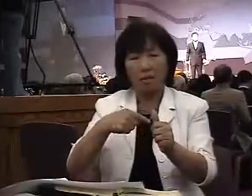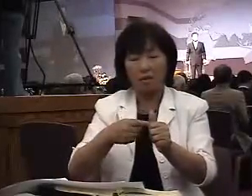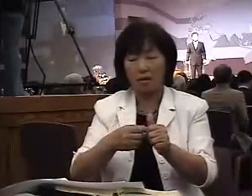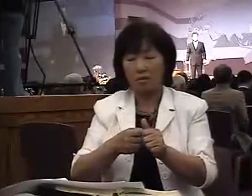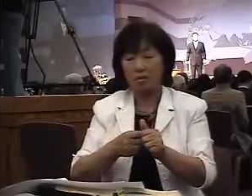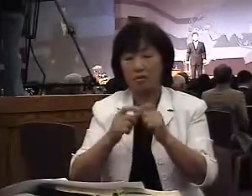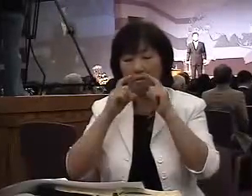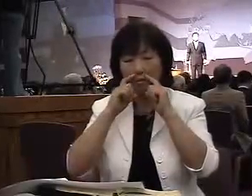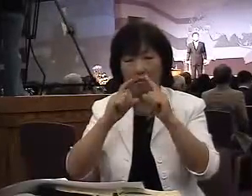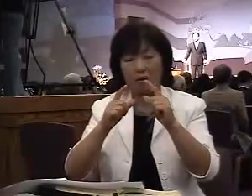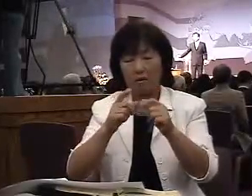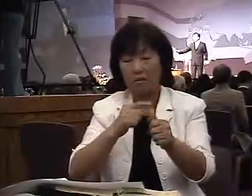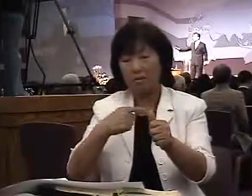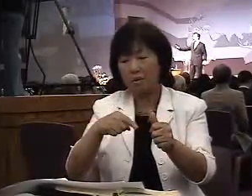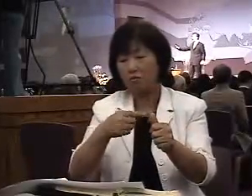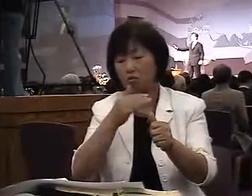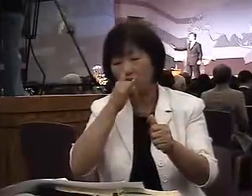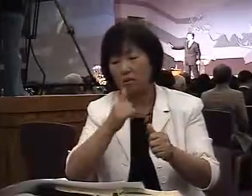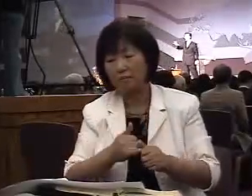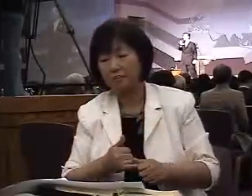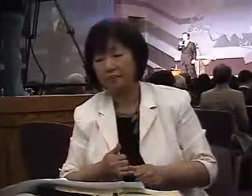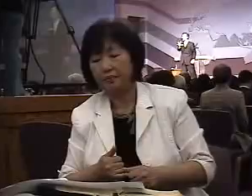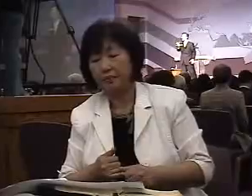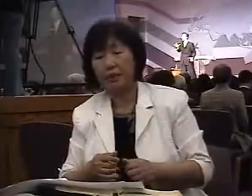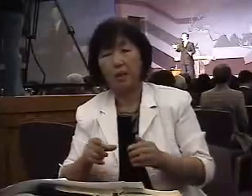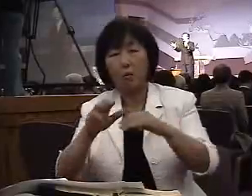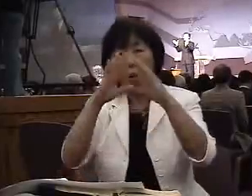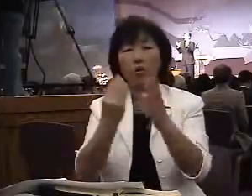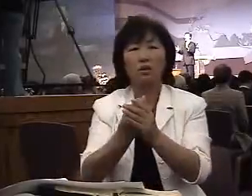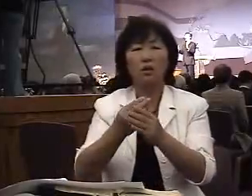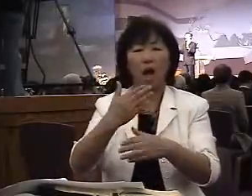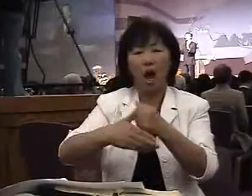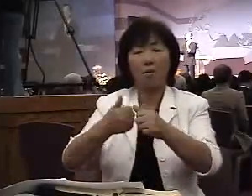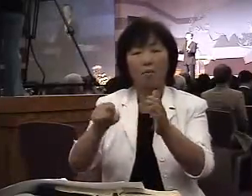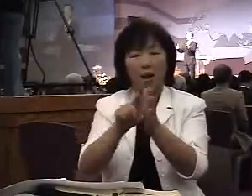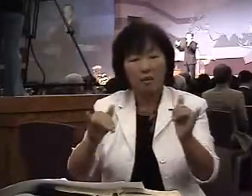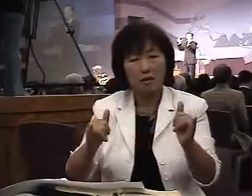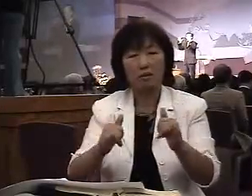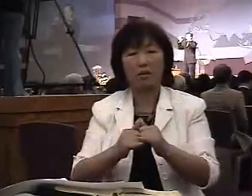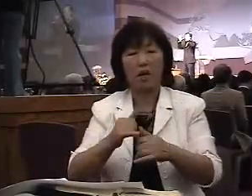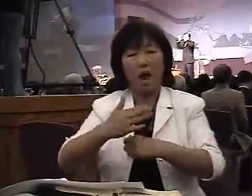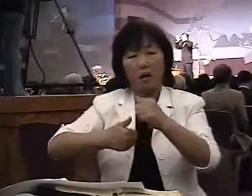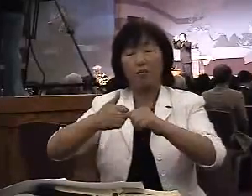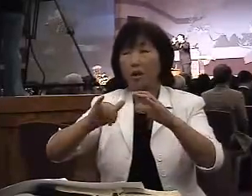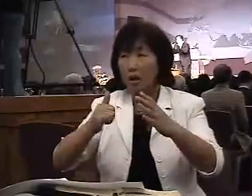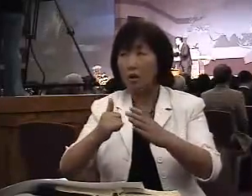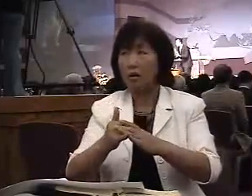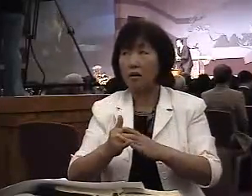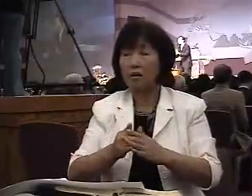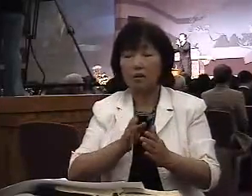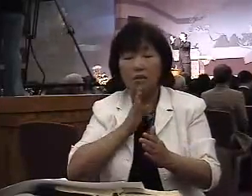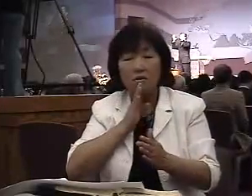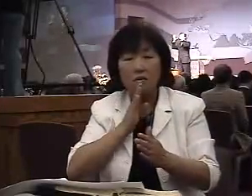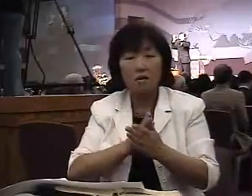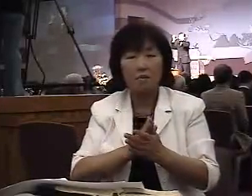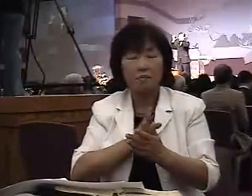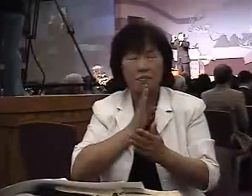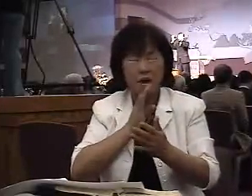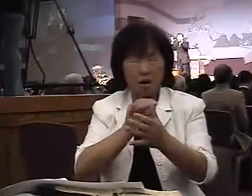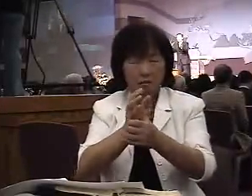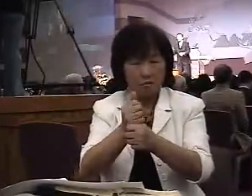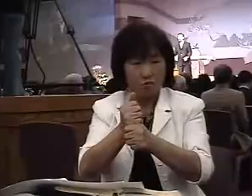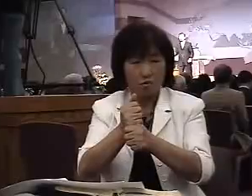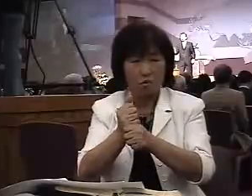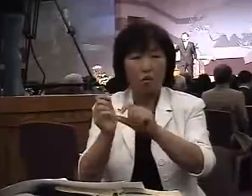해주시고 있습니다. 모든 하나님의 백성들이 하나님의 나라에서 정말 반드시